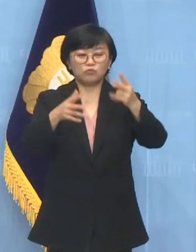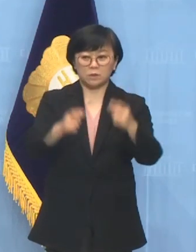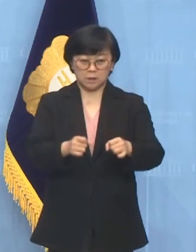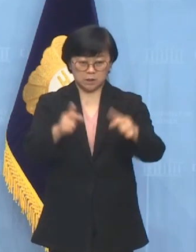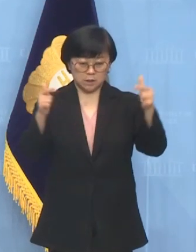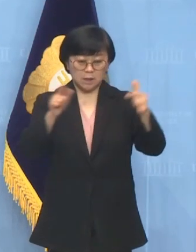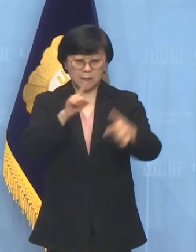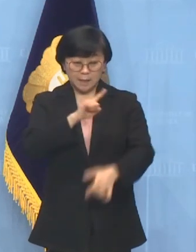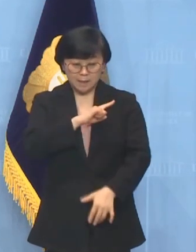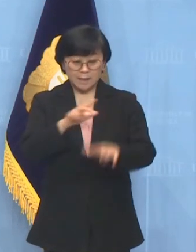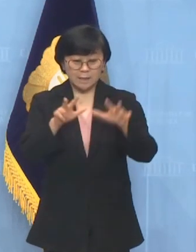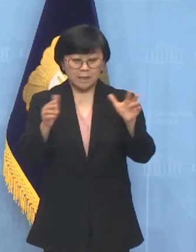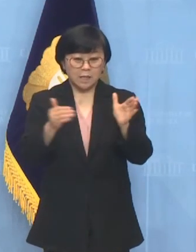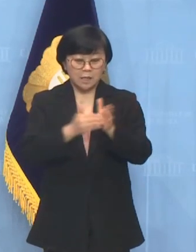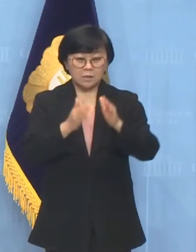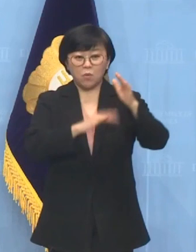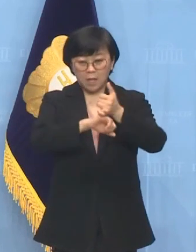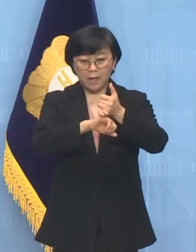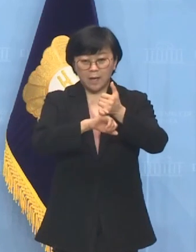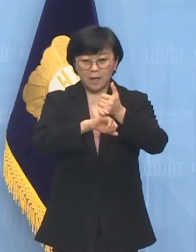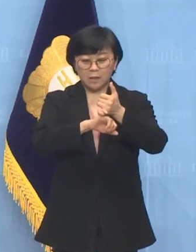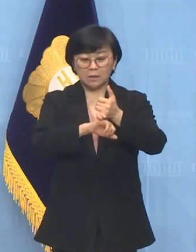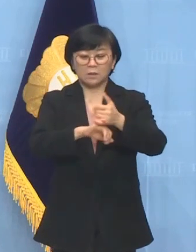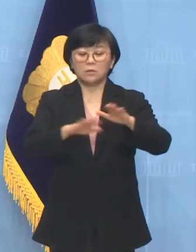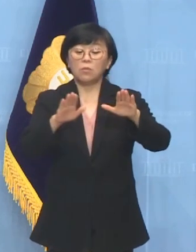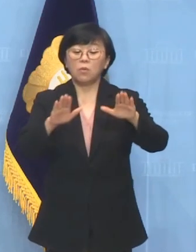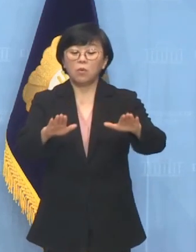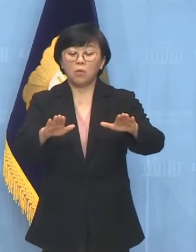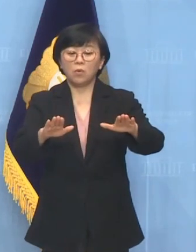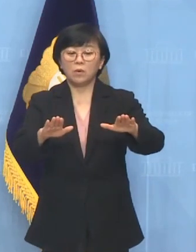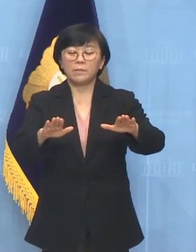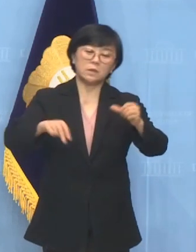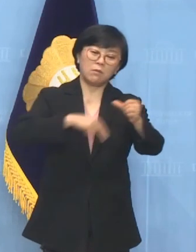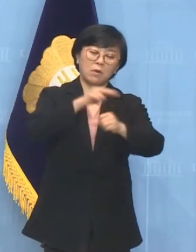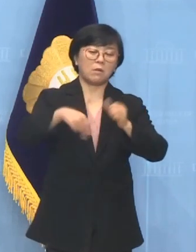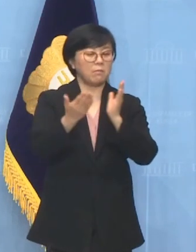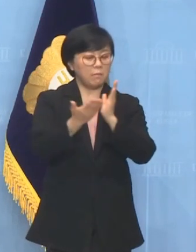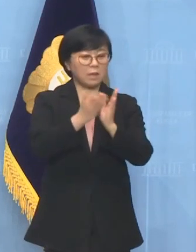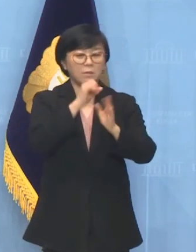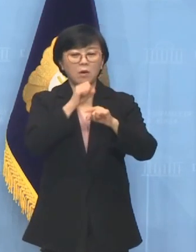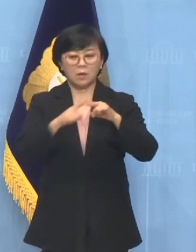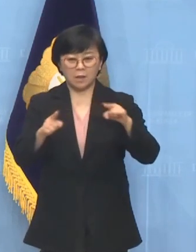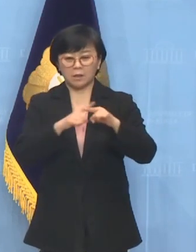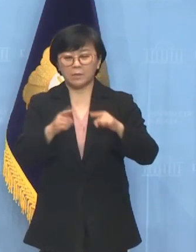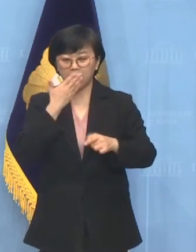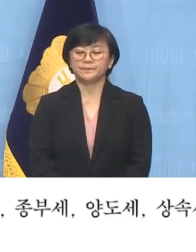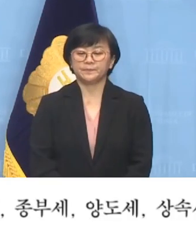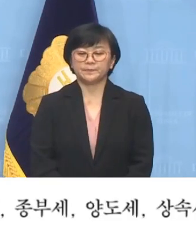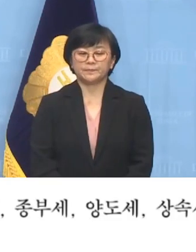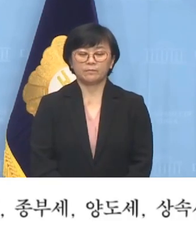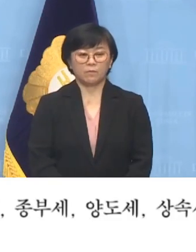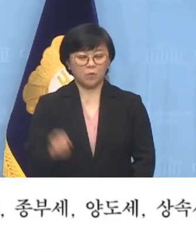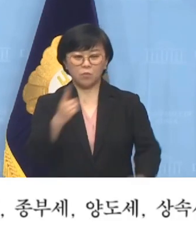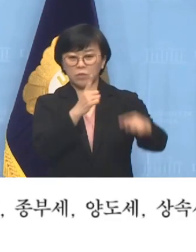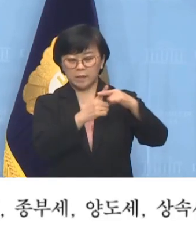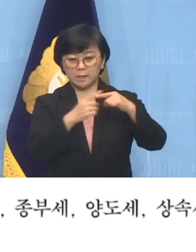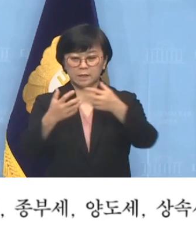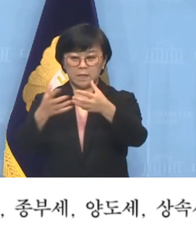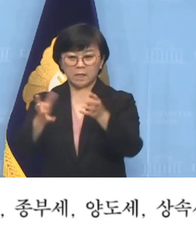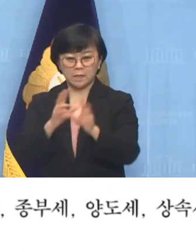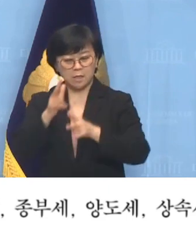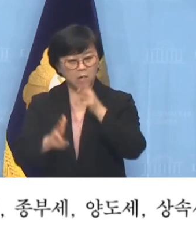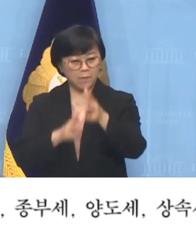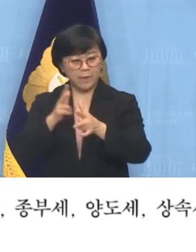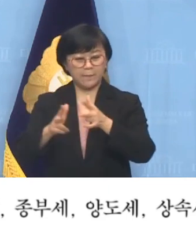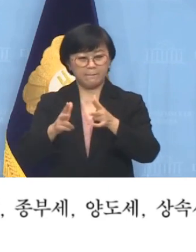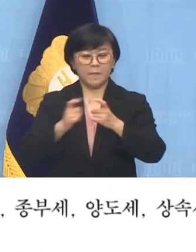늘리겠다는 겁니다. 아마 가장 지금까지 나온 주택 공약 중에 가장 현실성 있는 공약이라고 아마 평가가 나올 것으로 믿습니다. 거기에 더해서 당해 사업에 참여하는